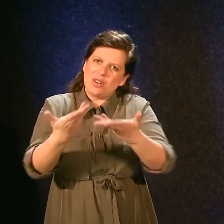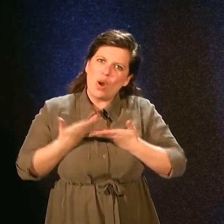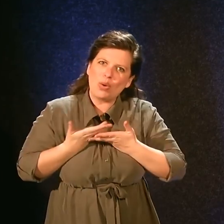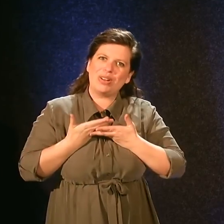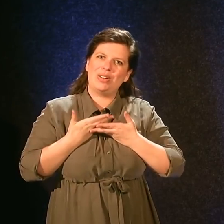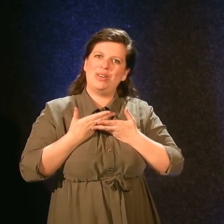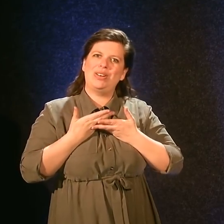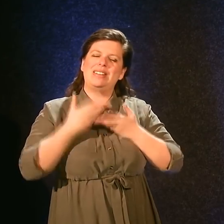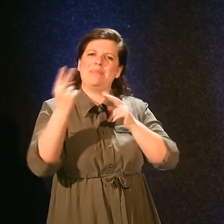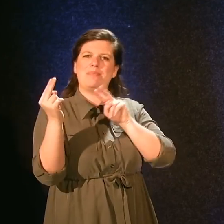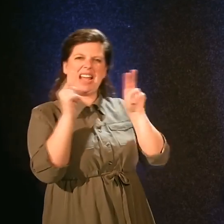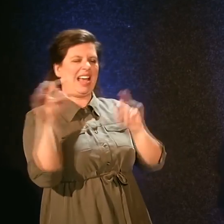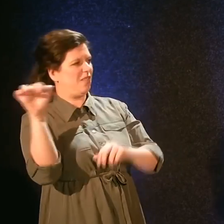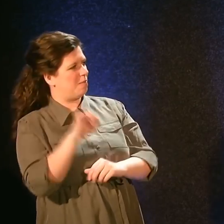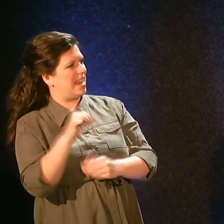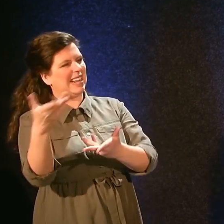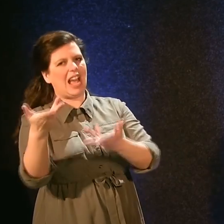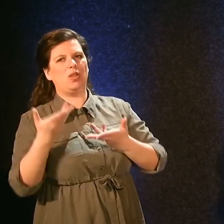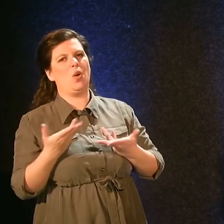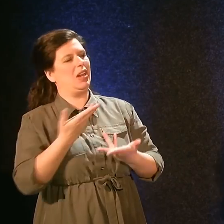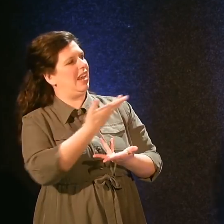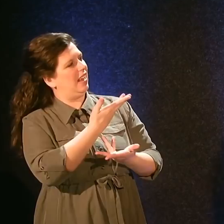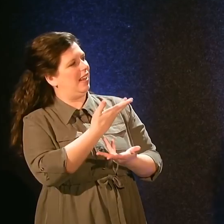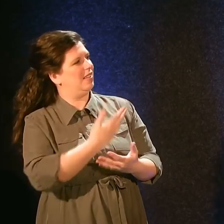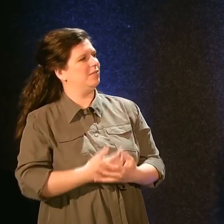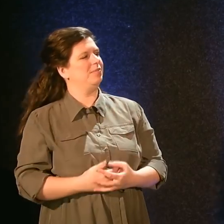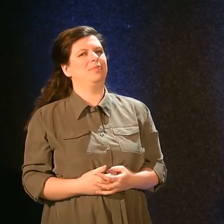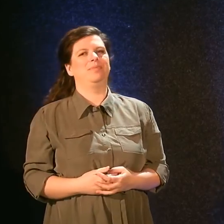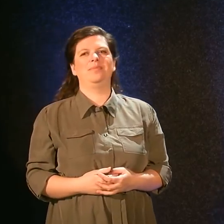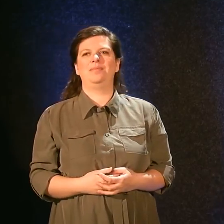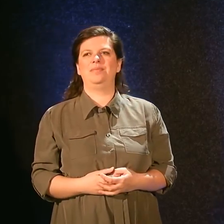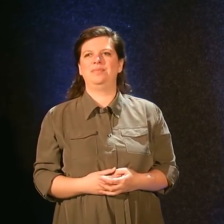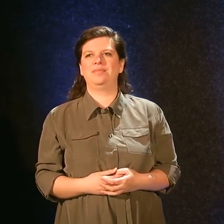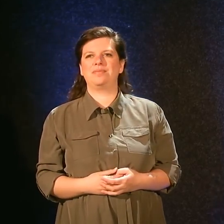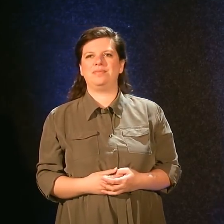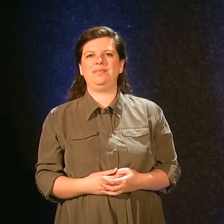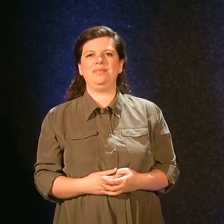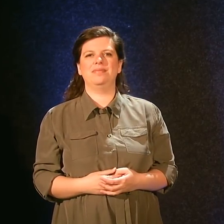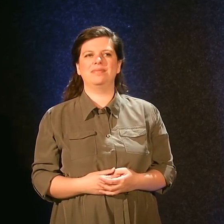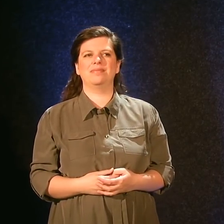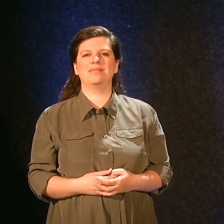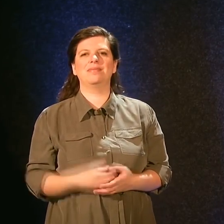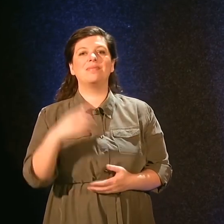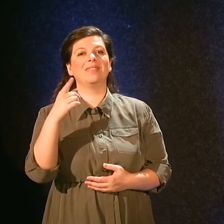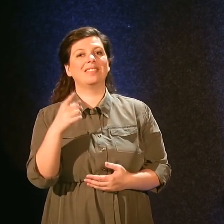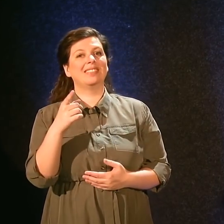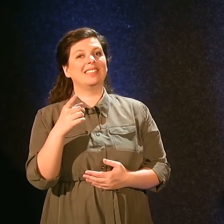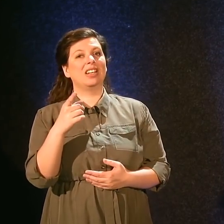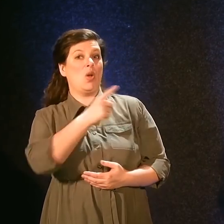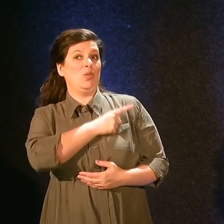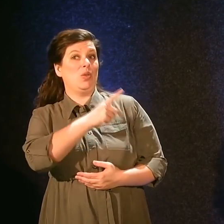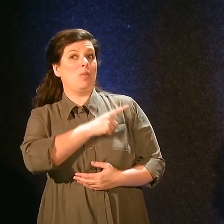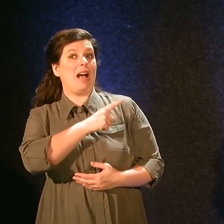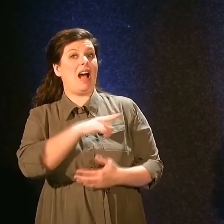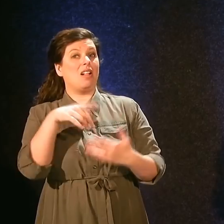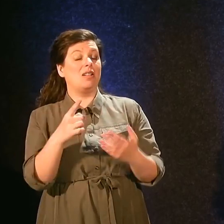kijk even mee met deze uitnodiging naar deze film. Yes, dit is Renske. En dit is Ruben. Ja, en normaal zou bedoel je dat we elkaar natuurlijk ontmoeten